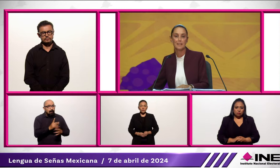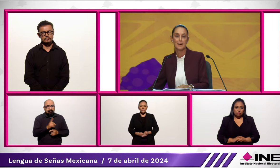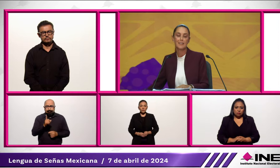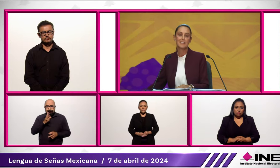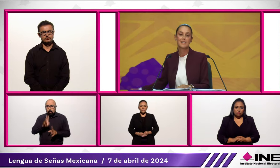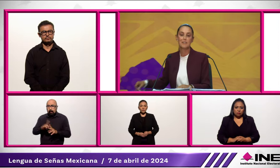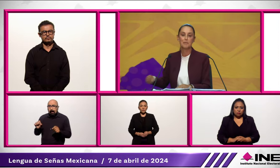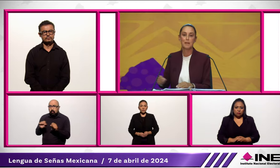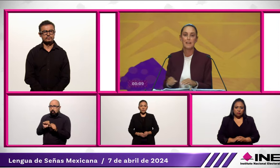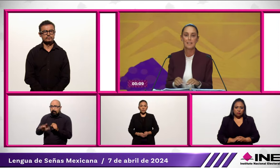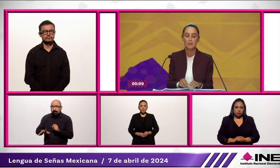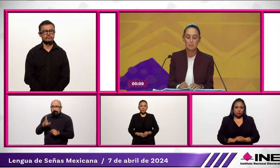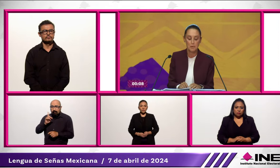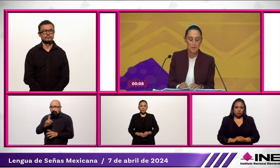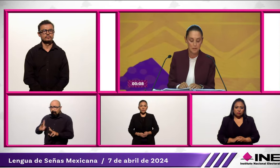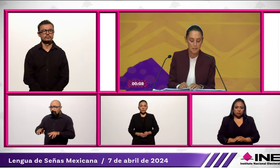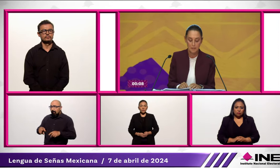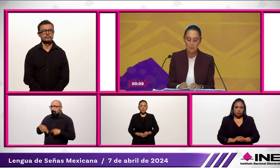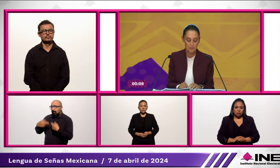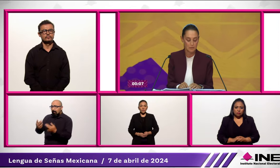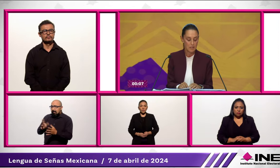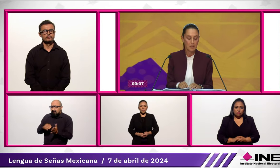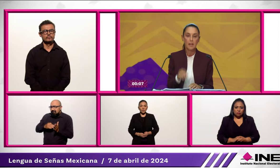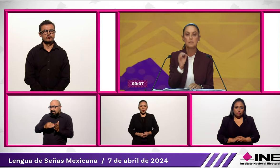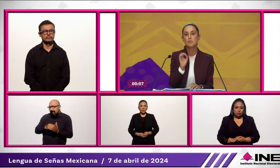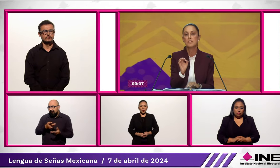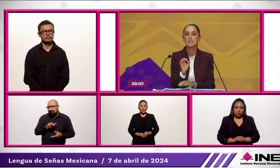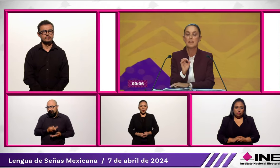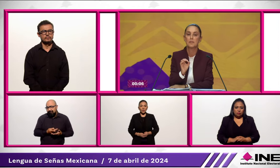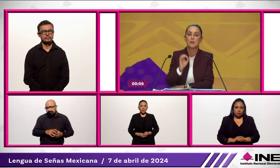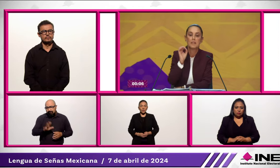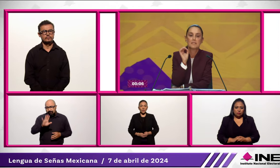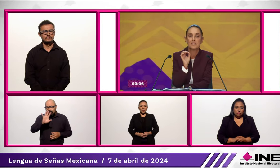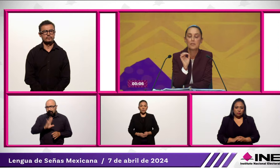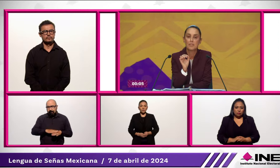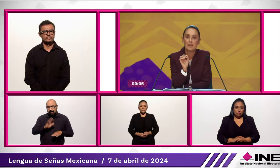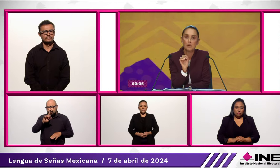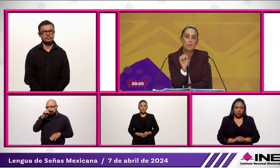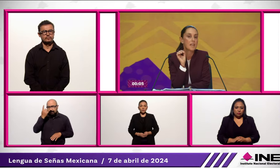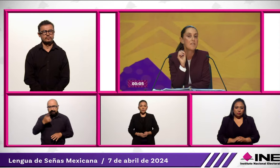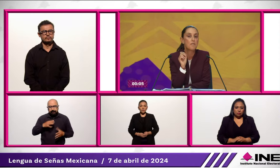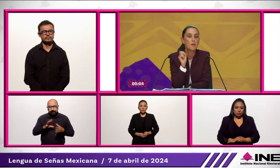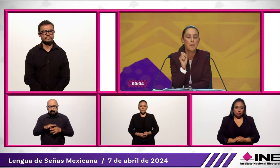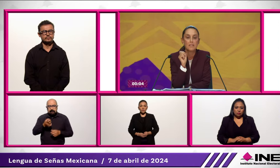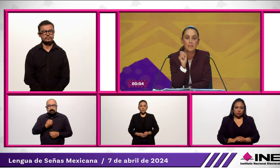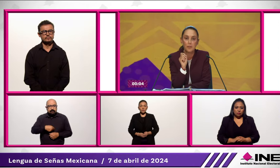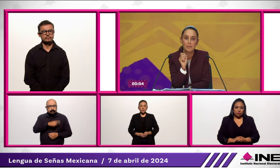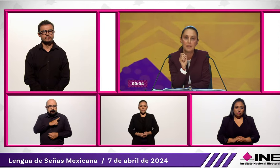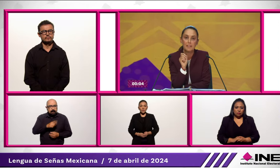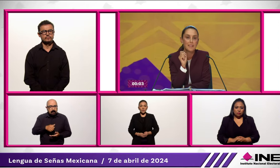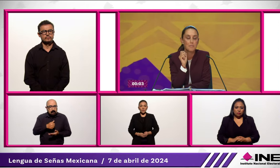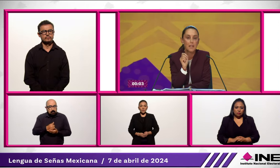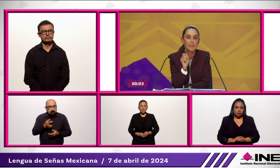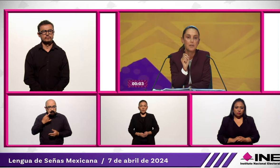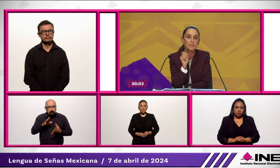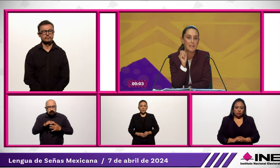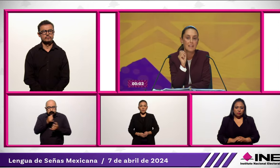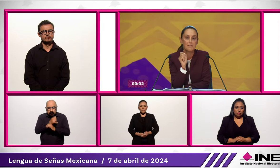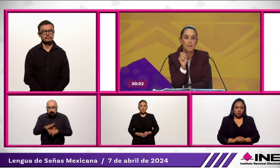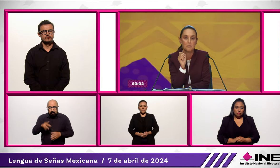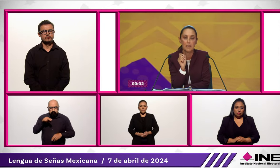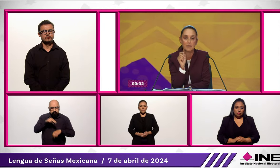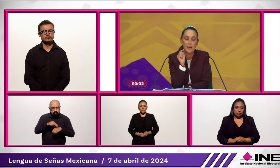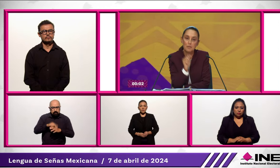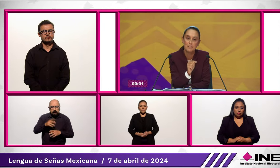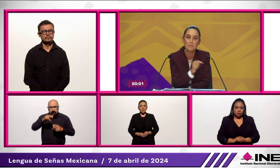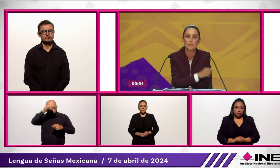la sobrina de Felipe Calderón por millones de pesos. Es muy sencillo, centros de salud y formación de médicos y